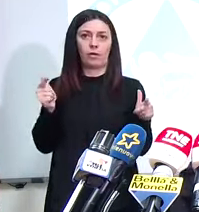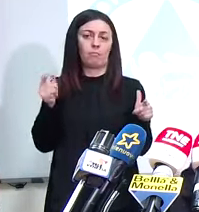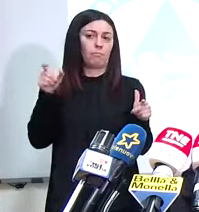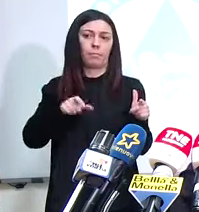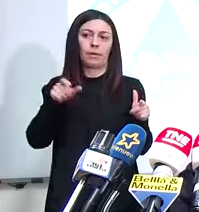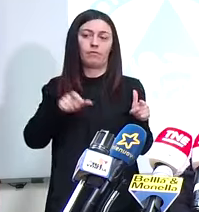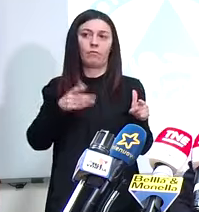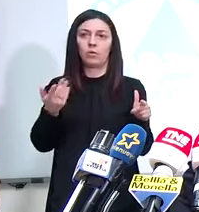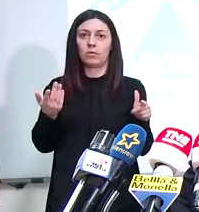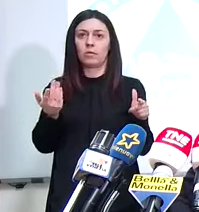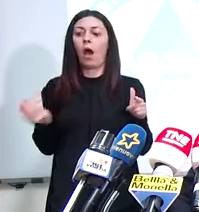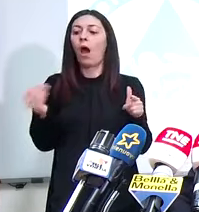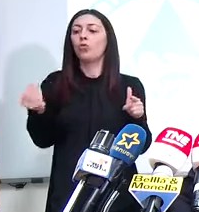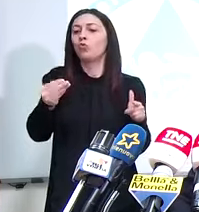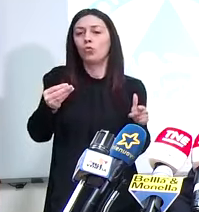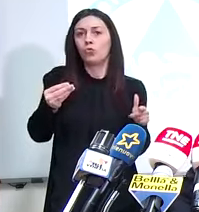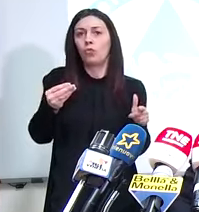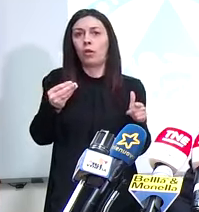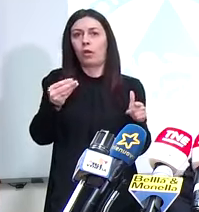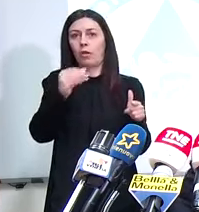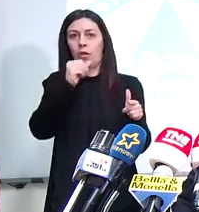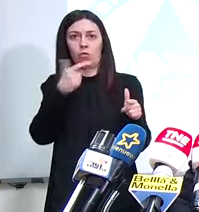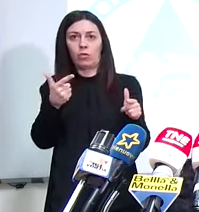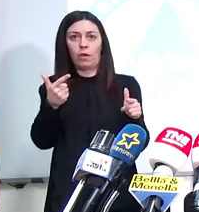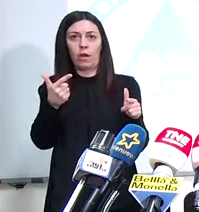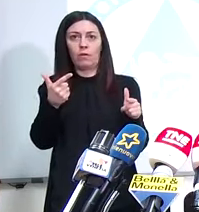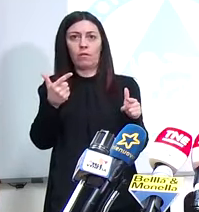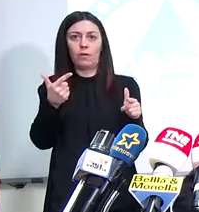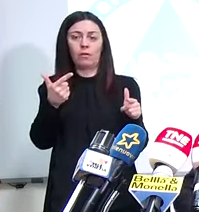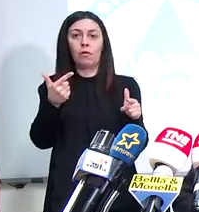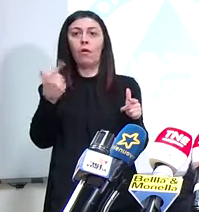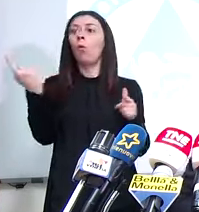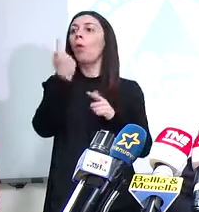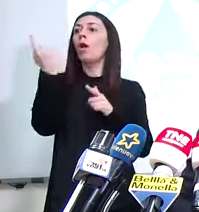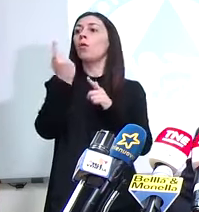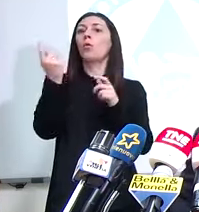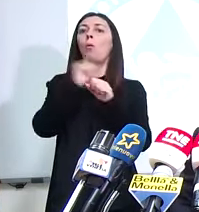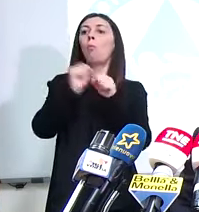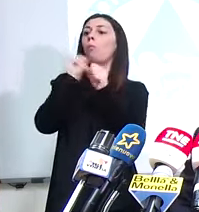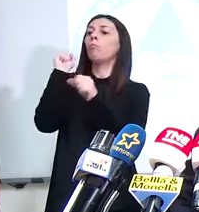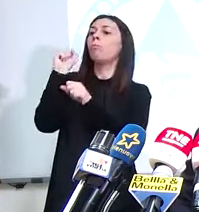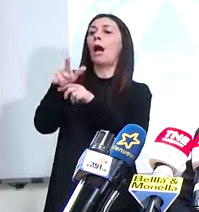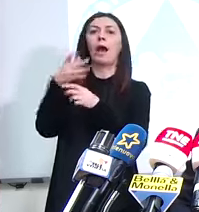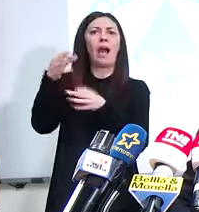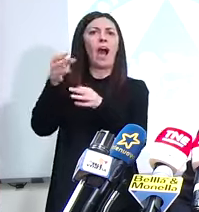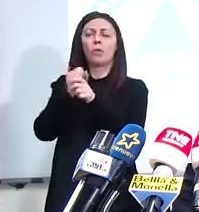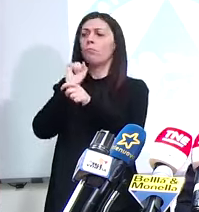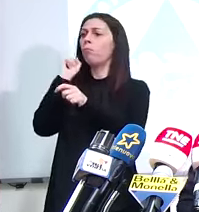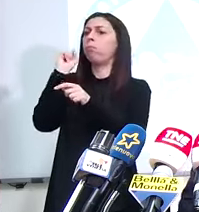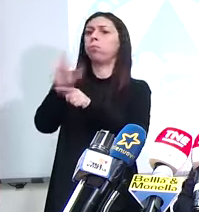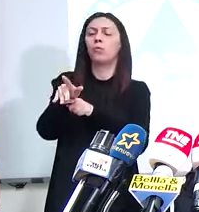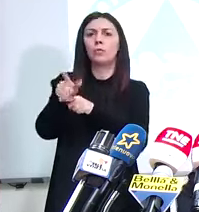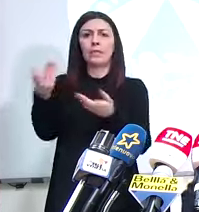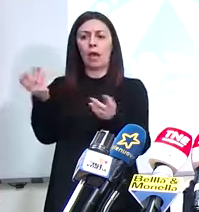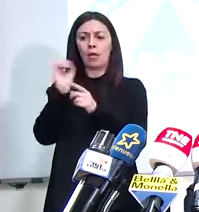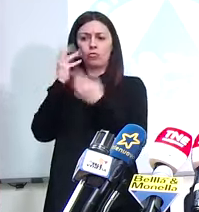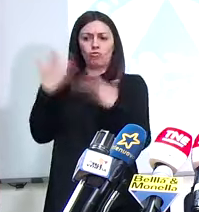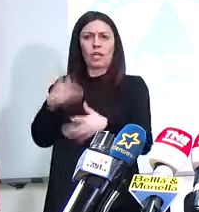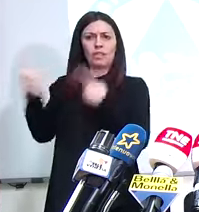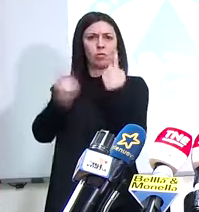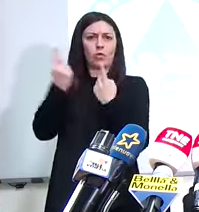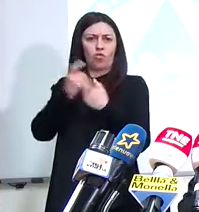specificazioni no non c'è un se non c'è ma perché uno bhutan bomba carta che poi abbiamo destinato a una persona un'altra è un fatto gravissimo